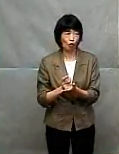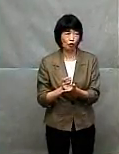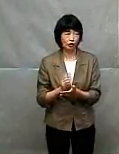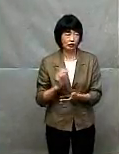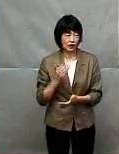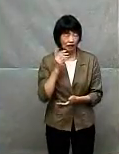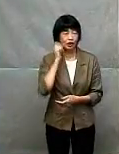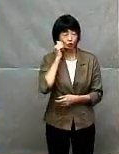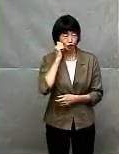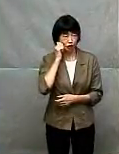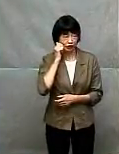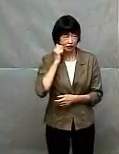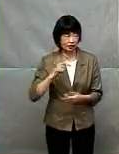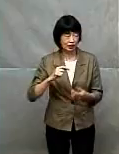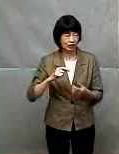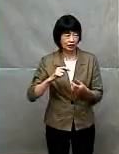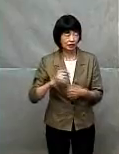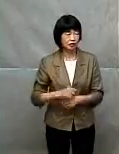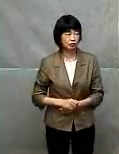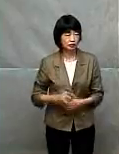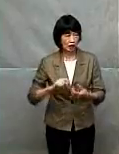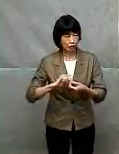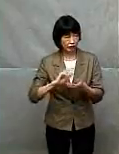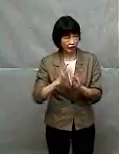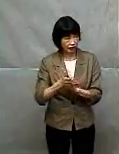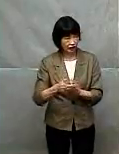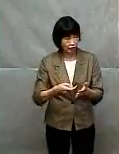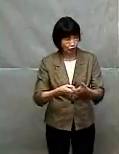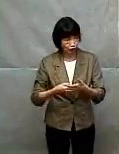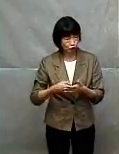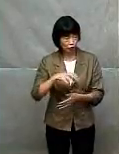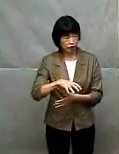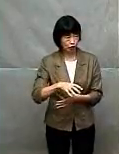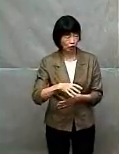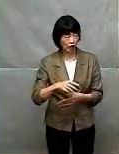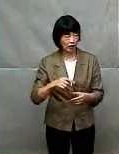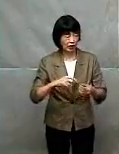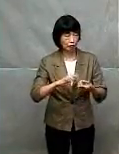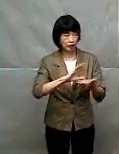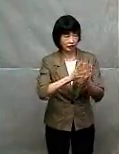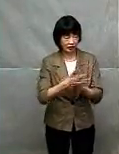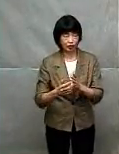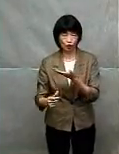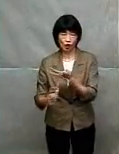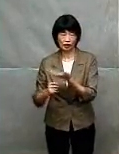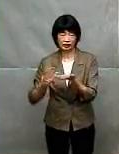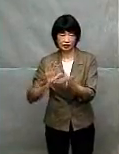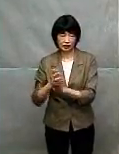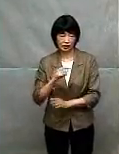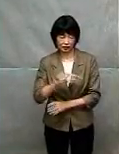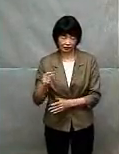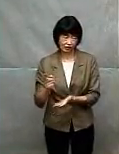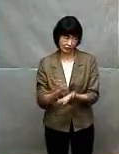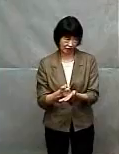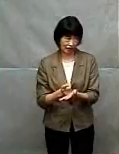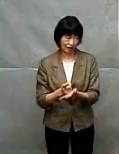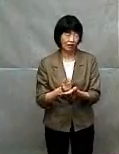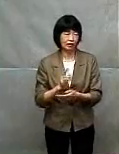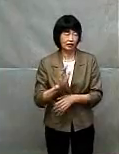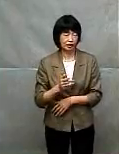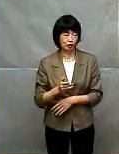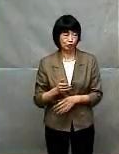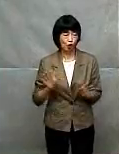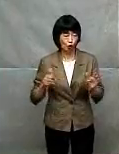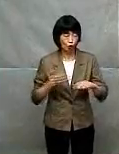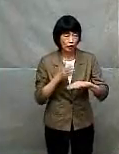県、メリットを受けるのが、主に山形県秋田県というローカルメリットになってしまう一方ですね、羽越